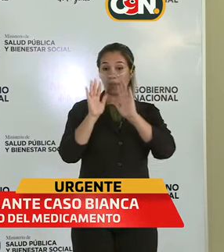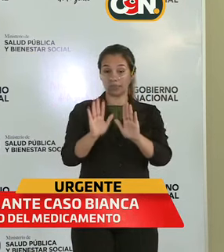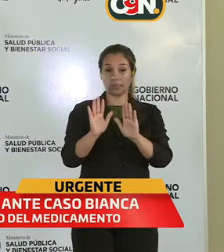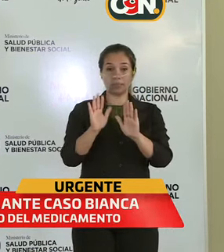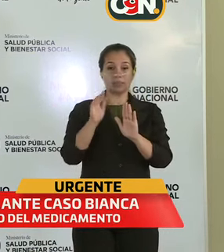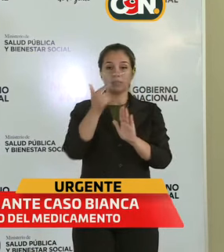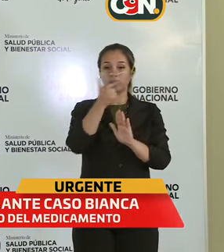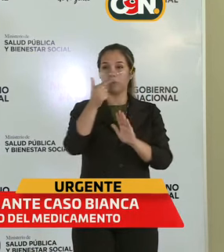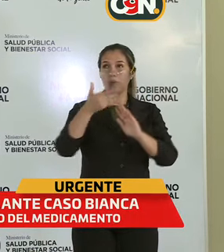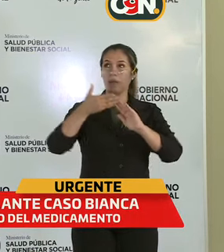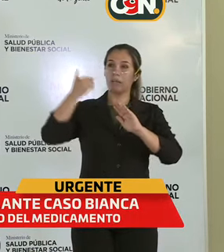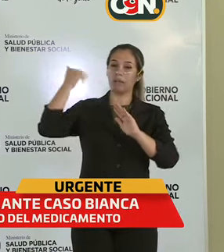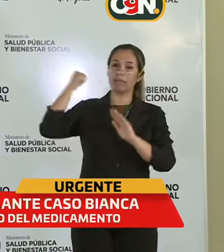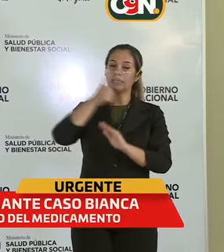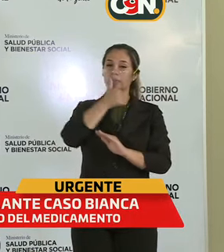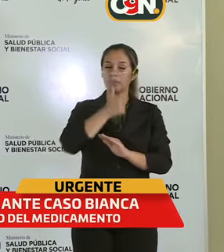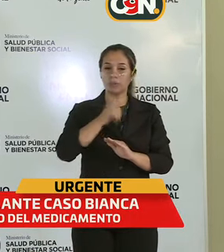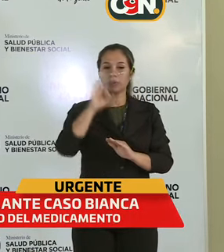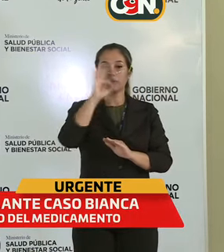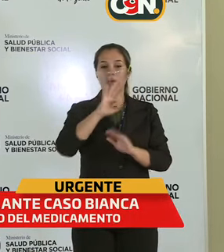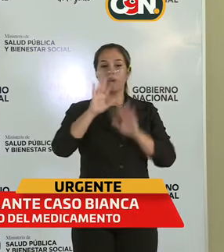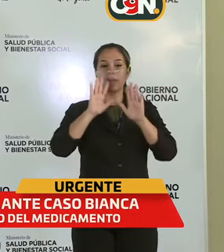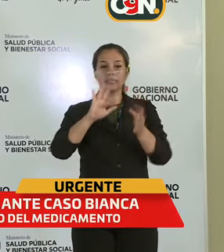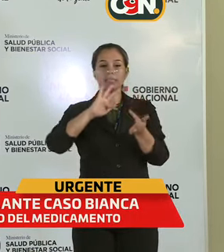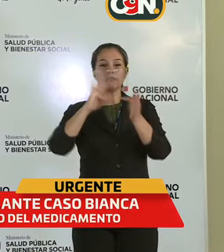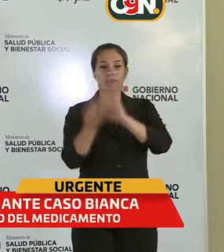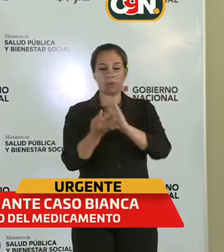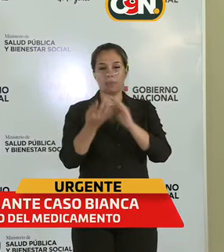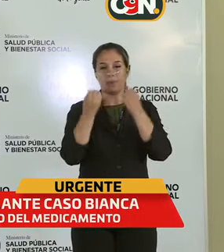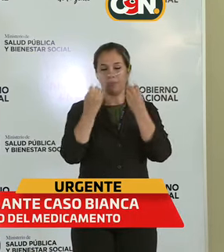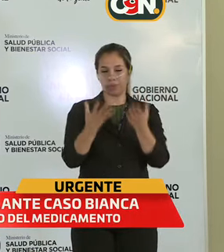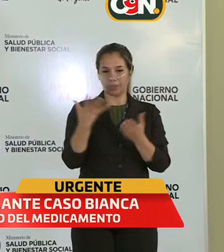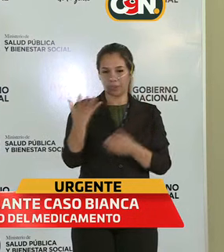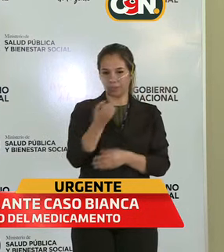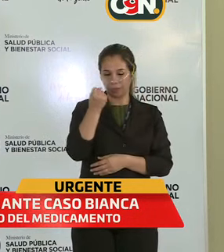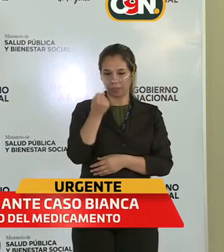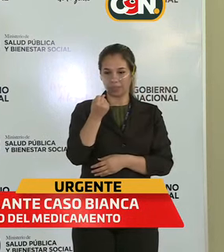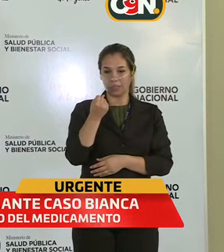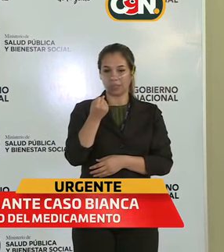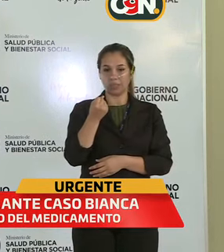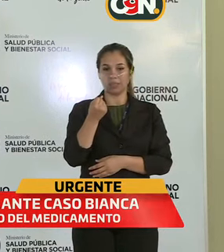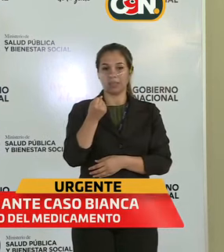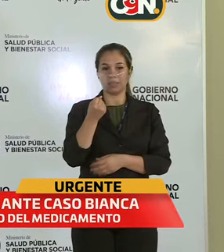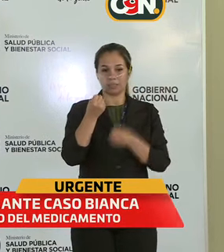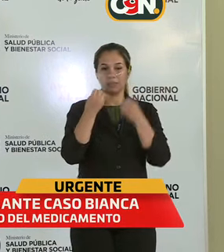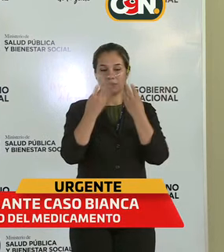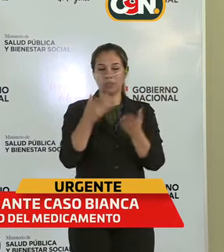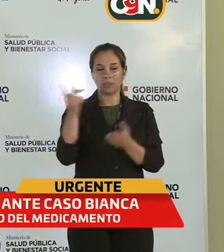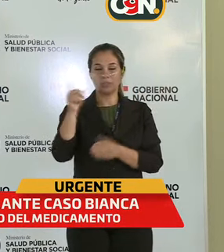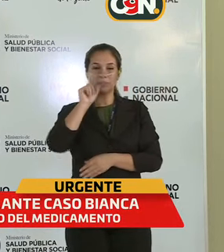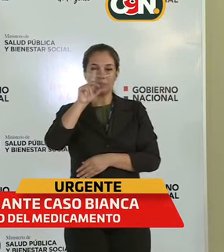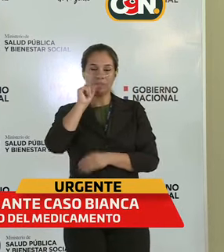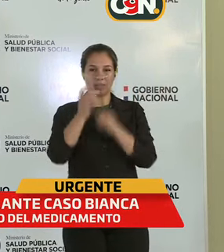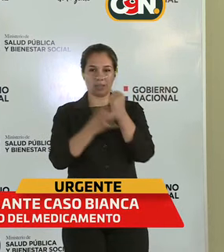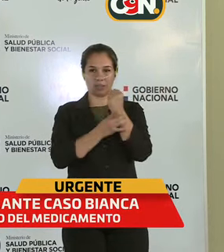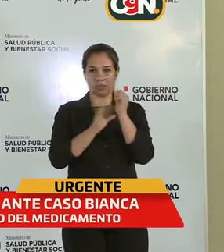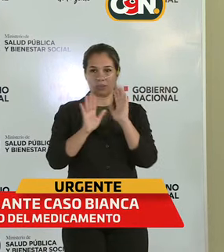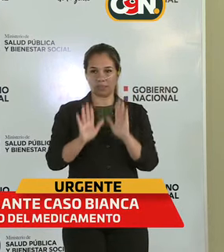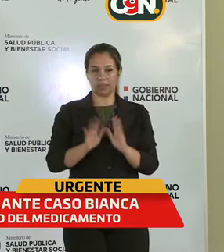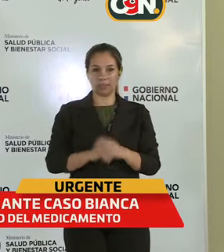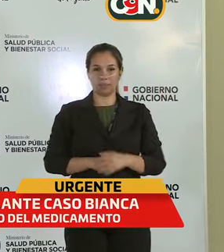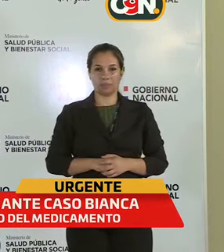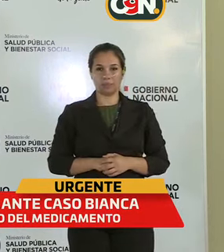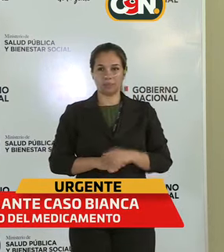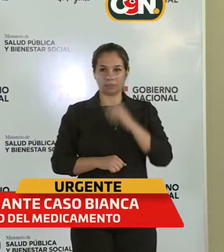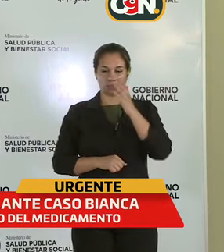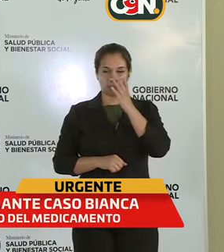otorgan registros que tienen más o menos esa naturaleza, ¿verdad? Por ello la explicación que daba el doctor. La